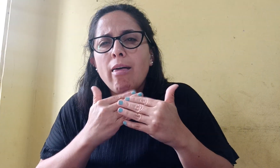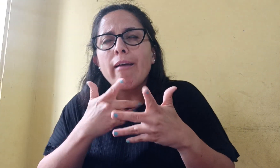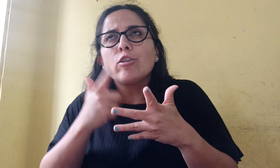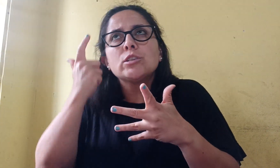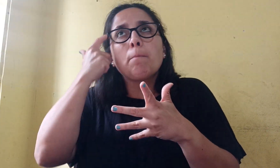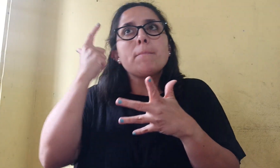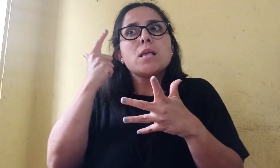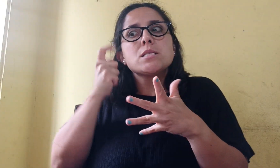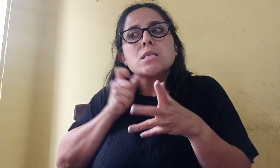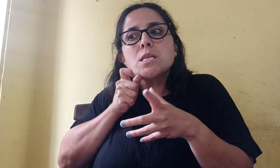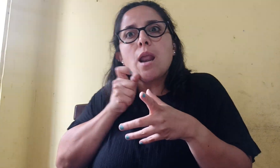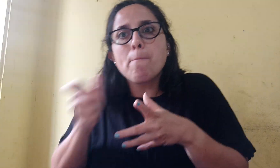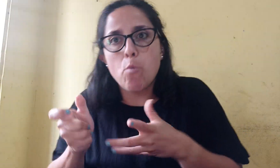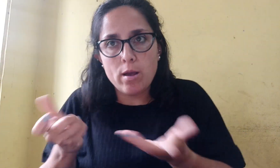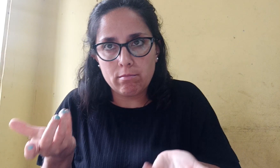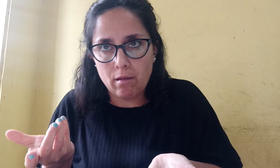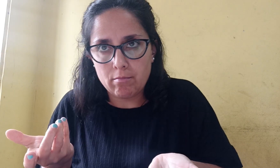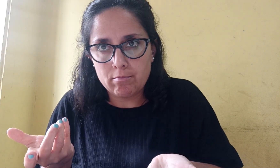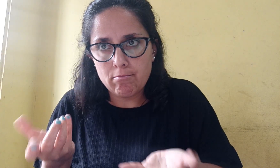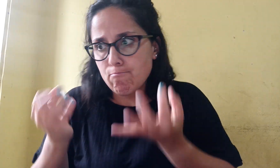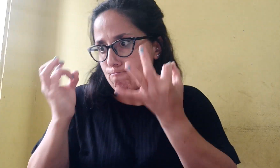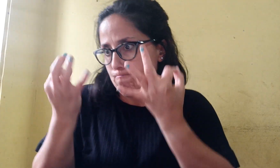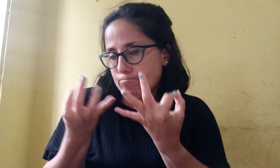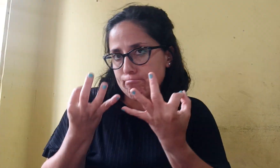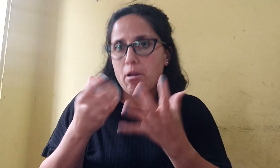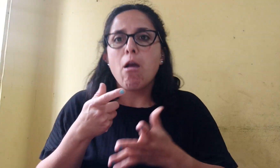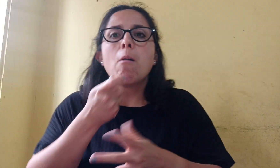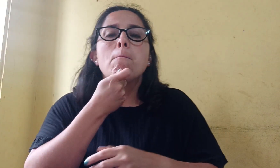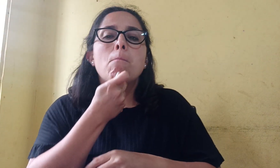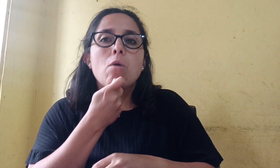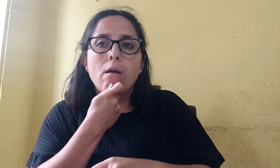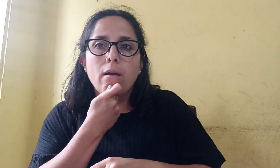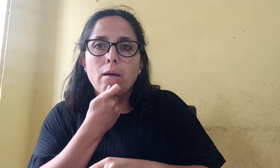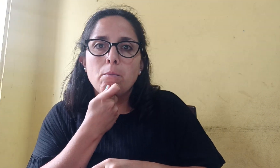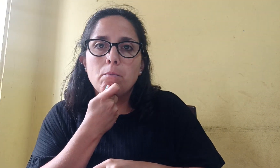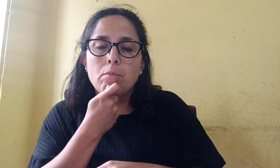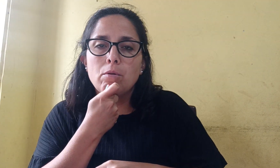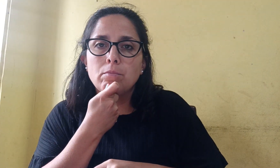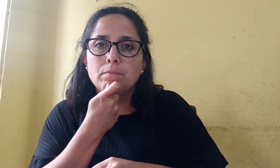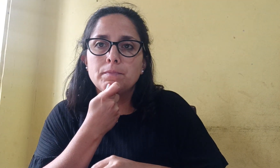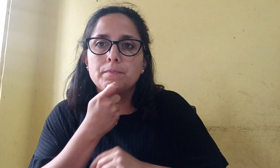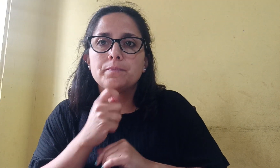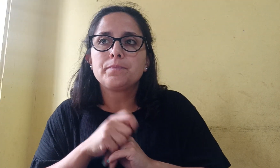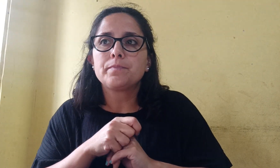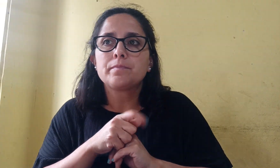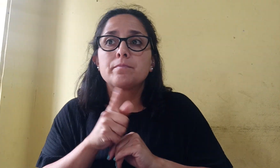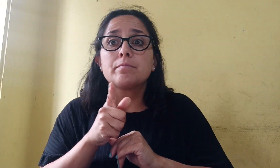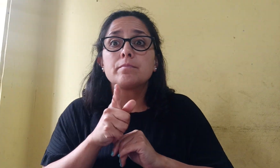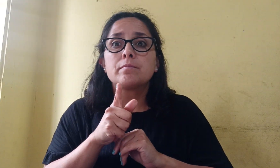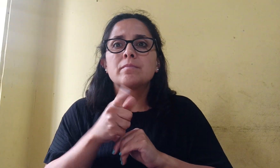apropiada, ¿sí? Acá como ejemplo sale, por ejemplo, que la percepción,